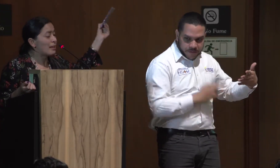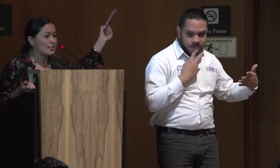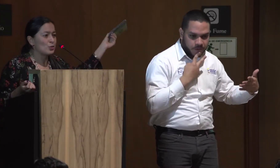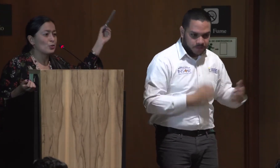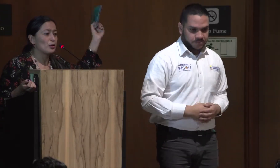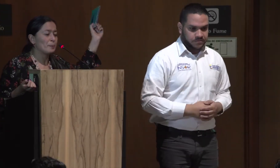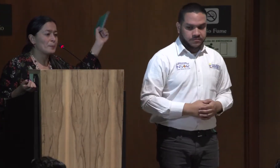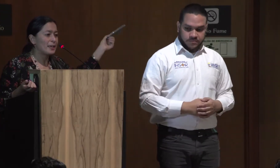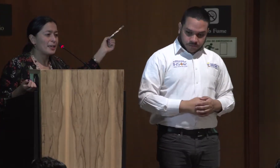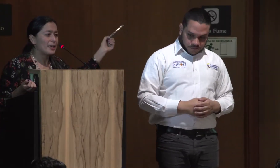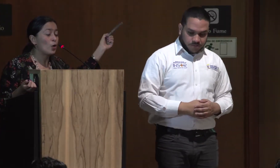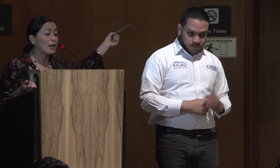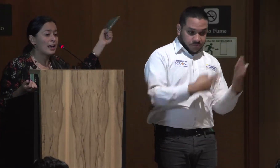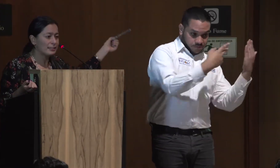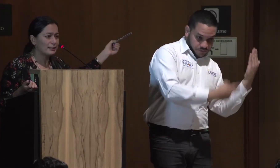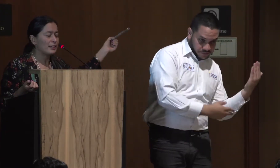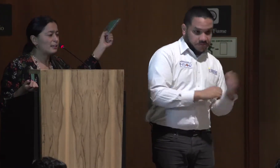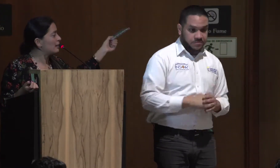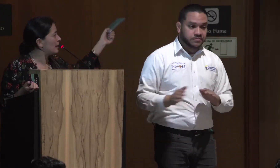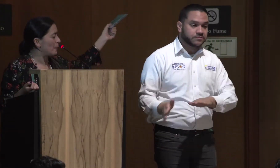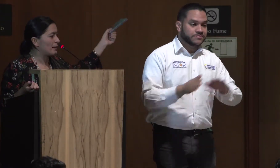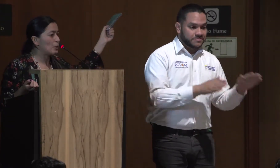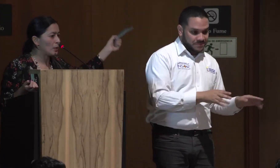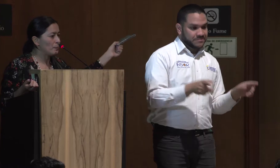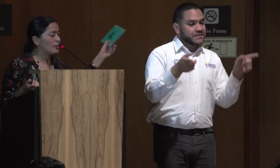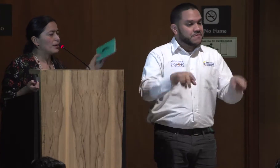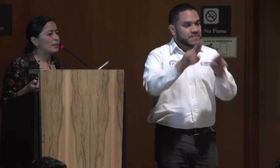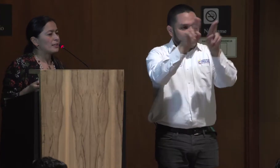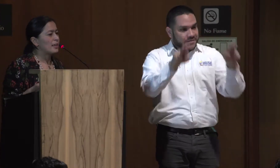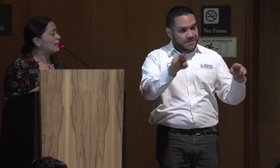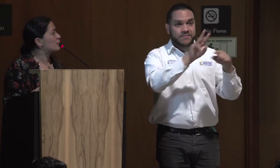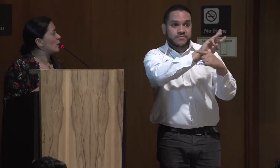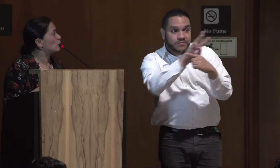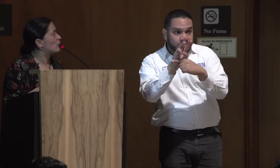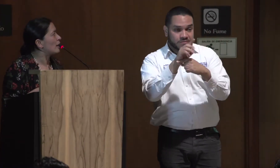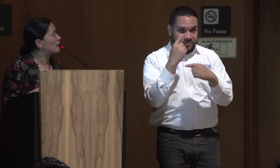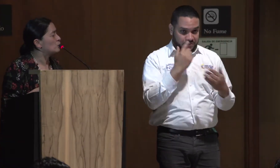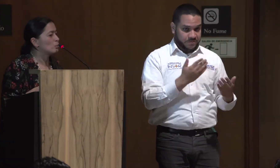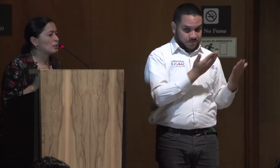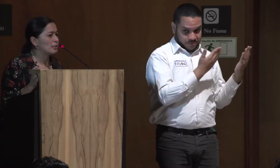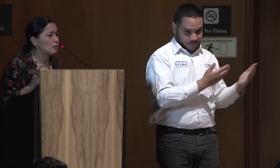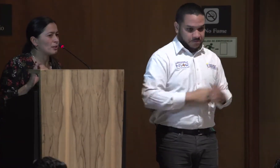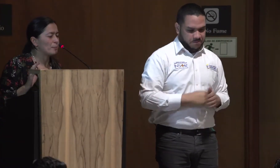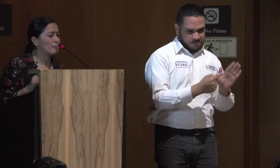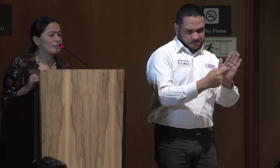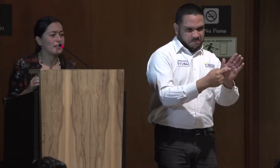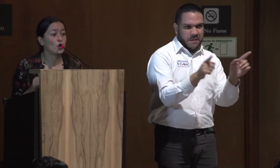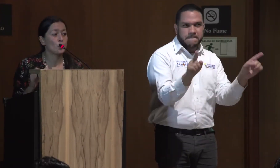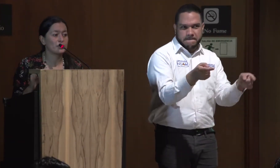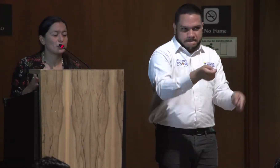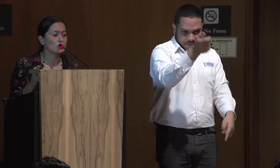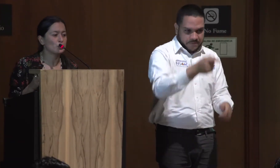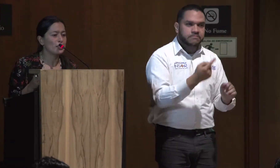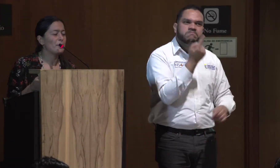Tenemos también la versión online en la página web, que les voy a mostrar un momentico